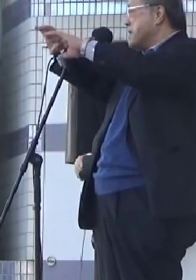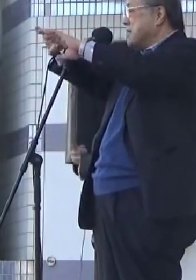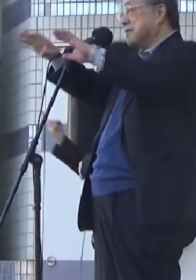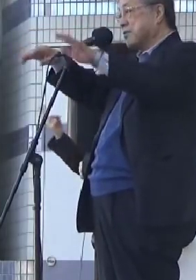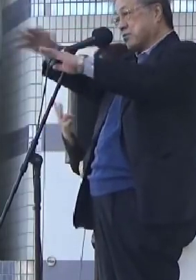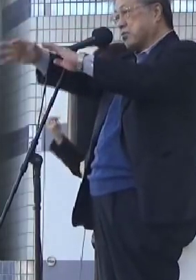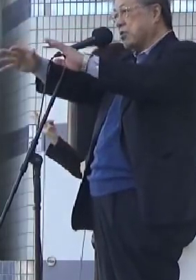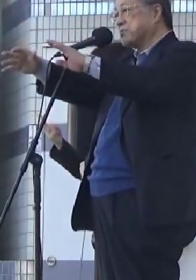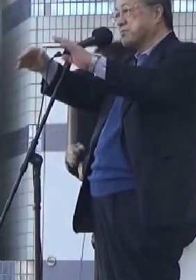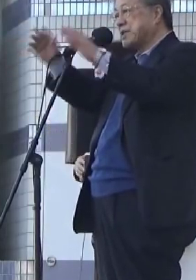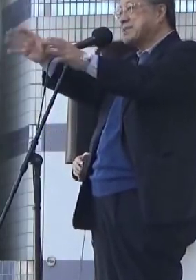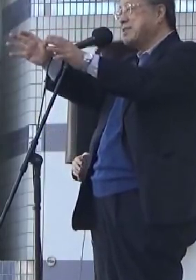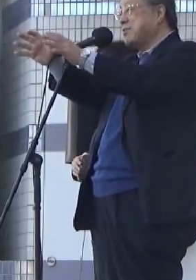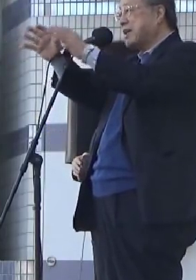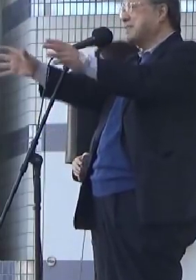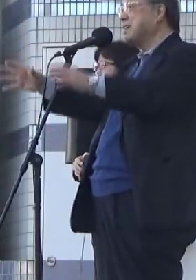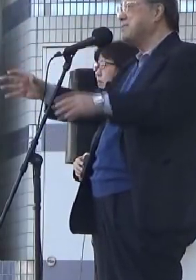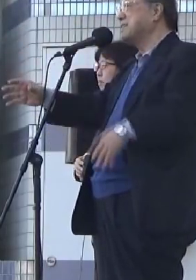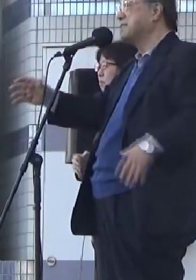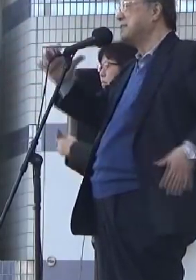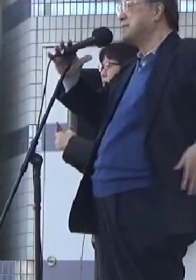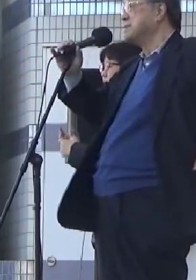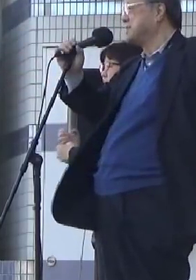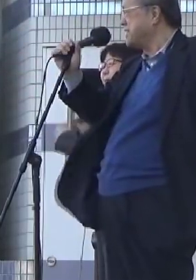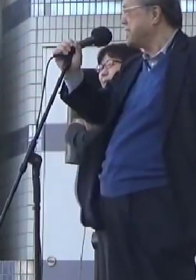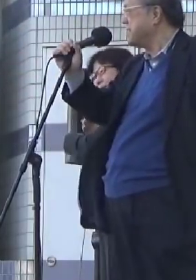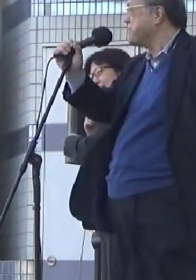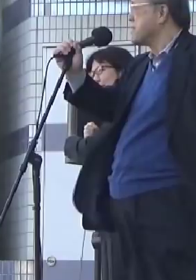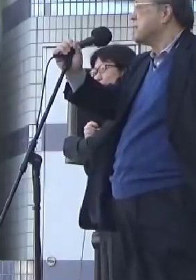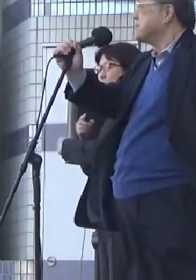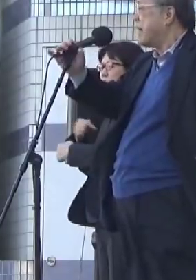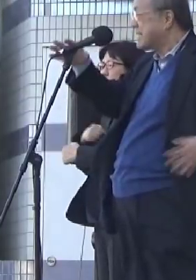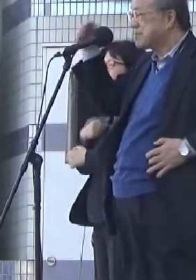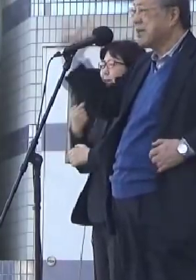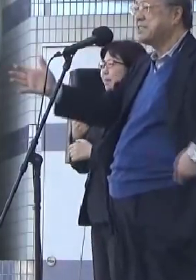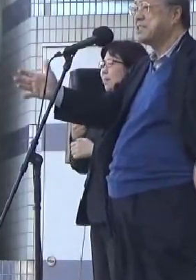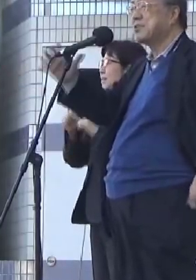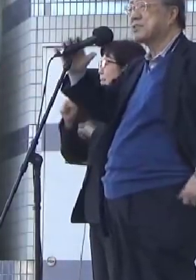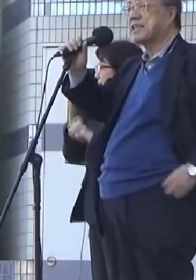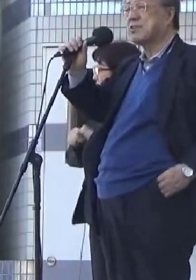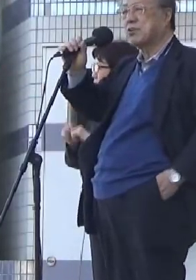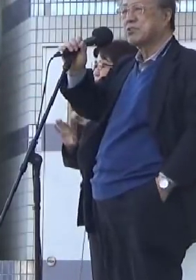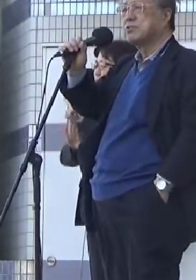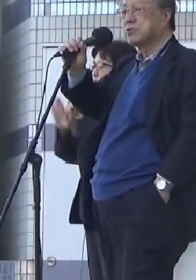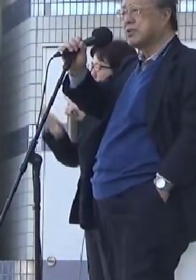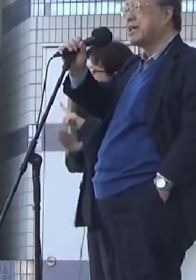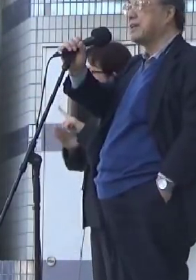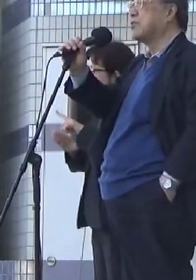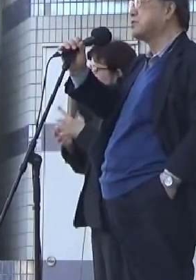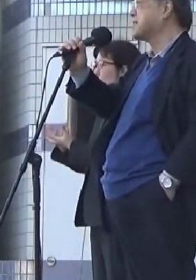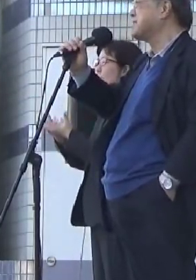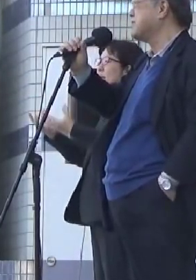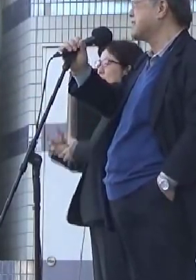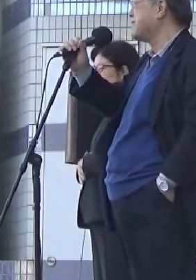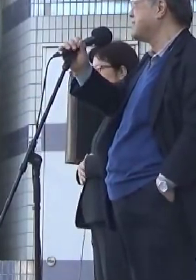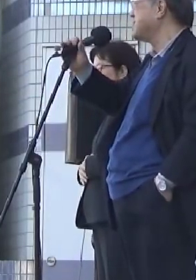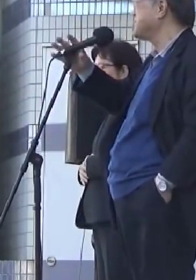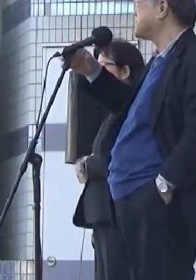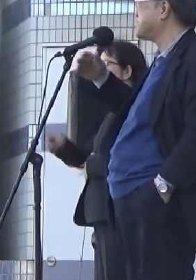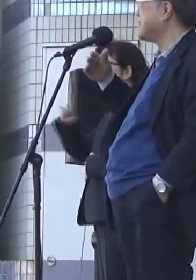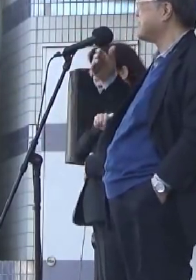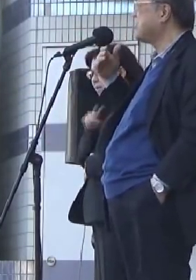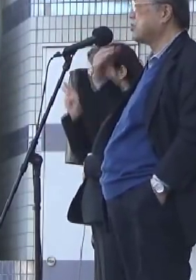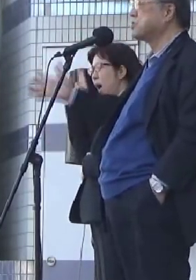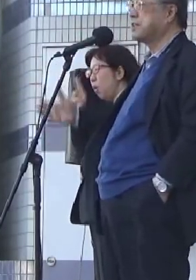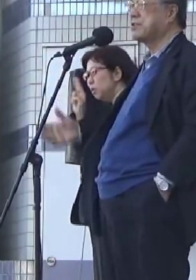がこう2つに割れています。ぜひまずは維新を叩こうということで大阪の仲間